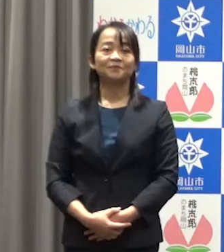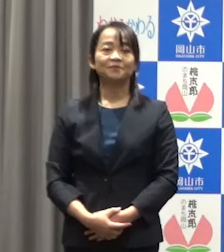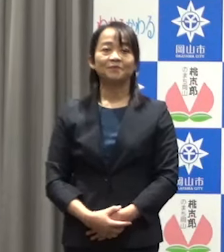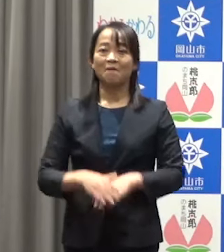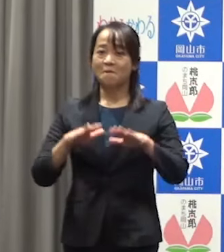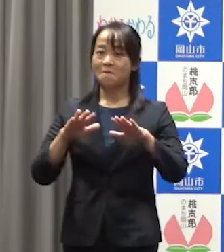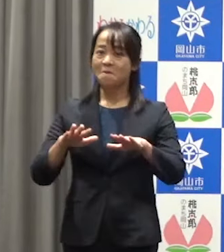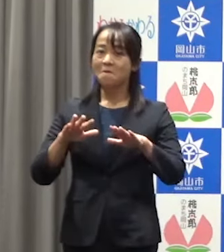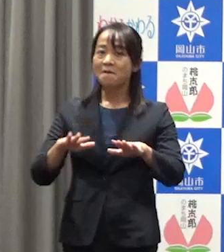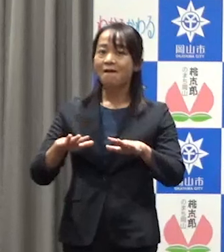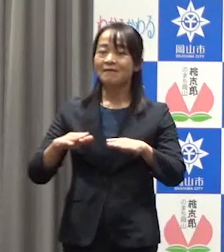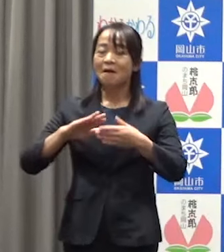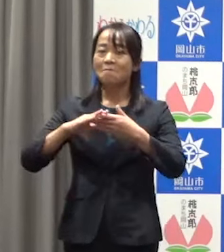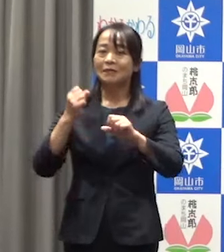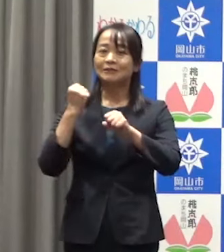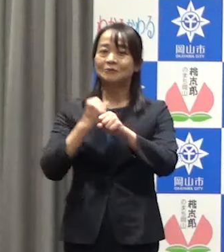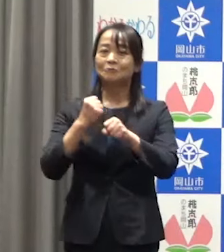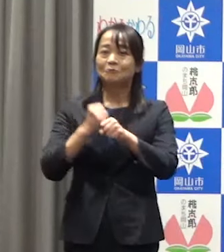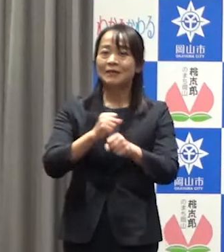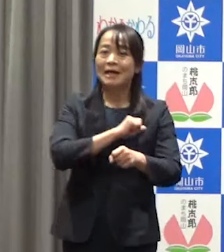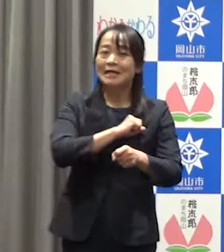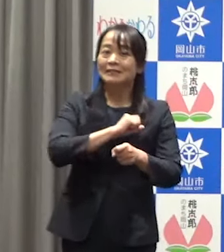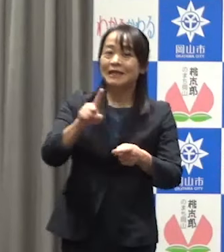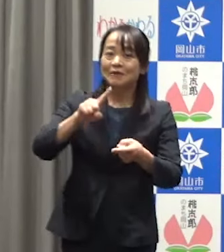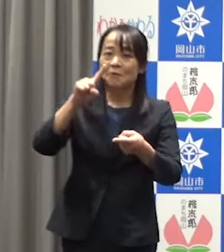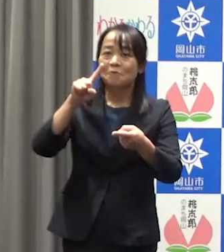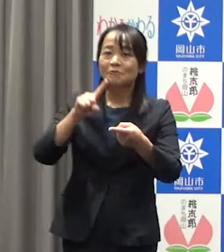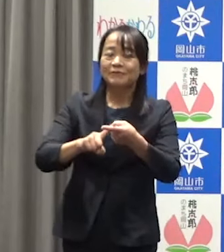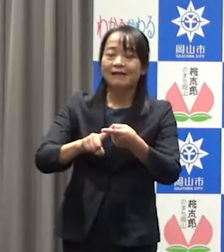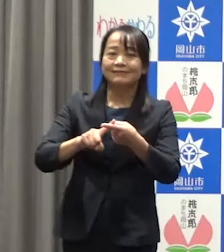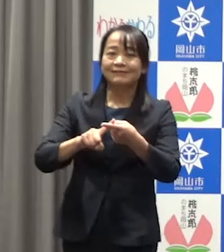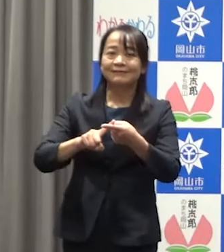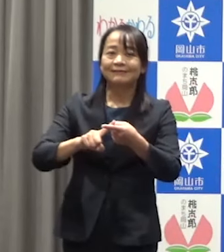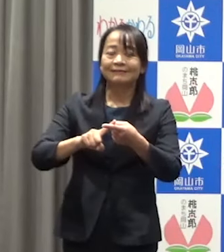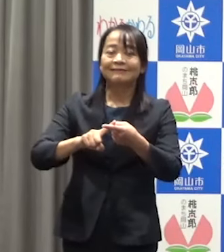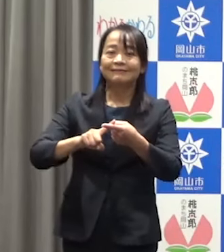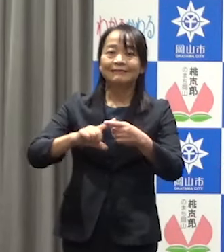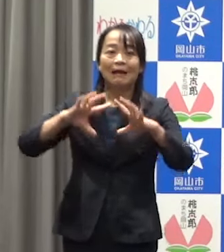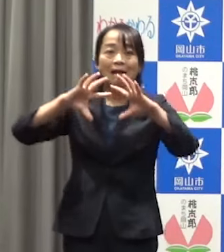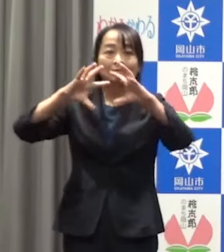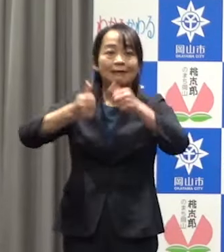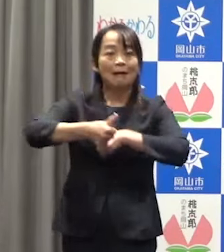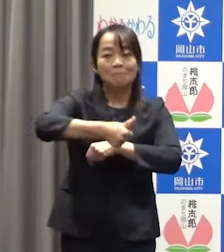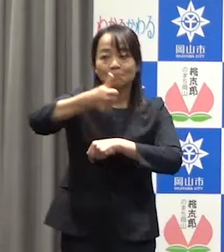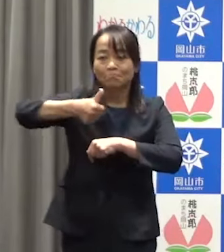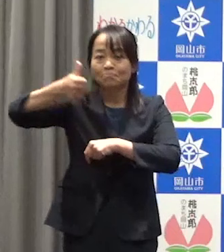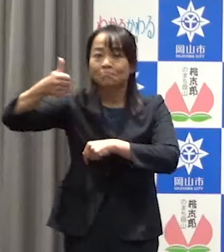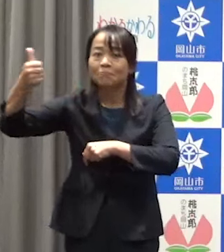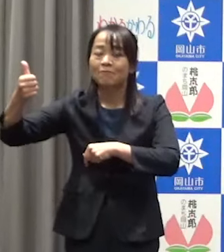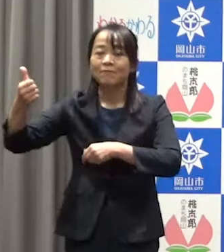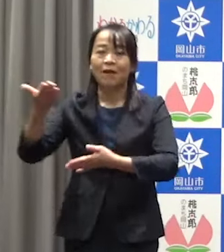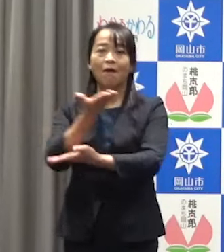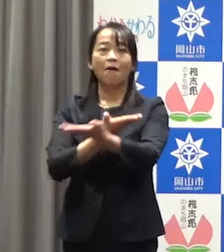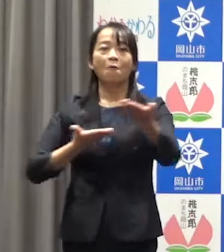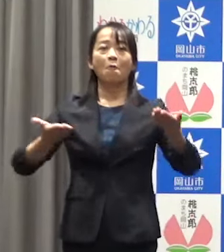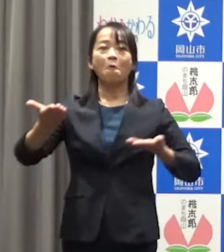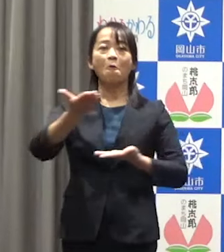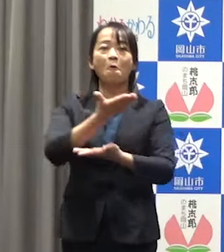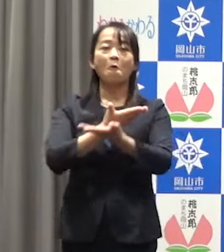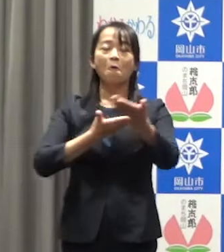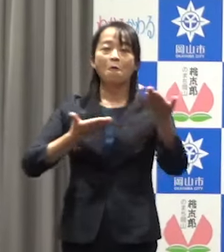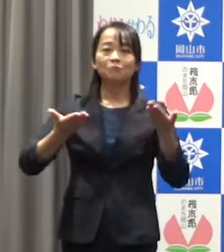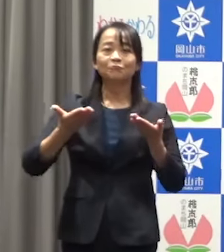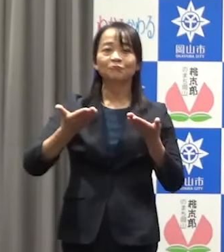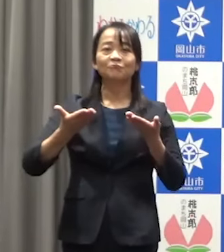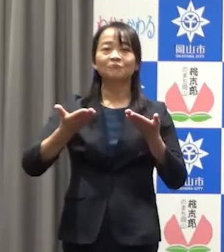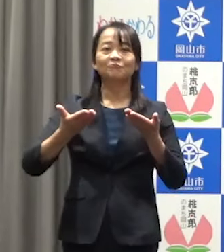今回もまちづくりに強い思いを持つ世界の首長たちとの交流による化